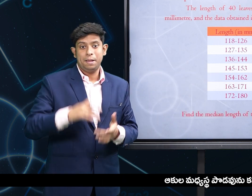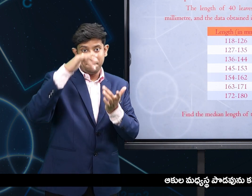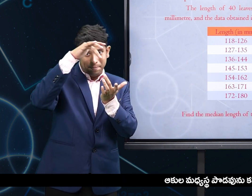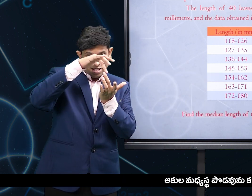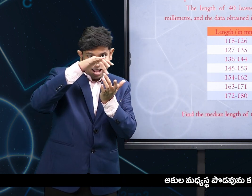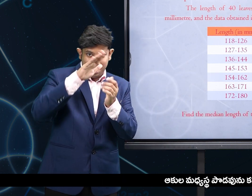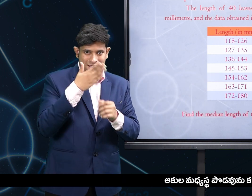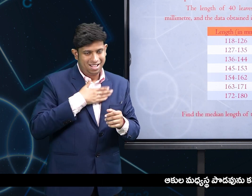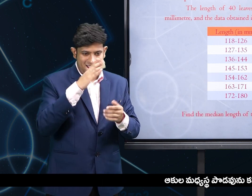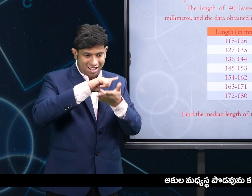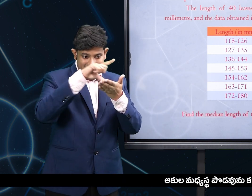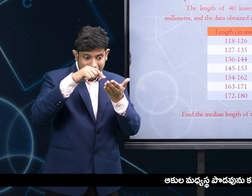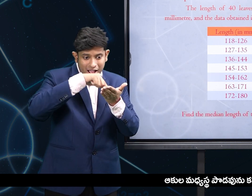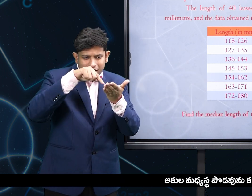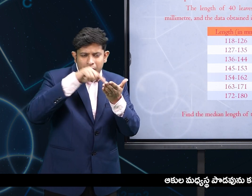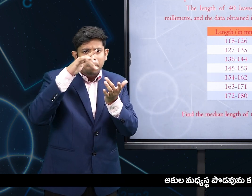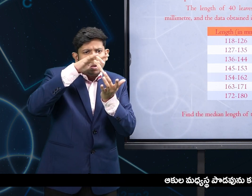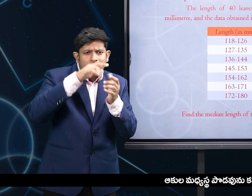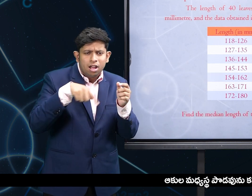ఆకుల మధ్యస్థ పొడవును కనుగొనండి.